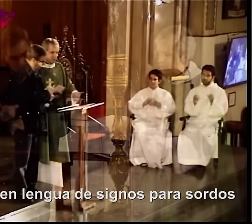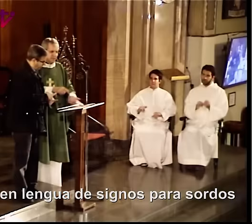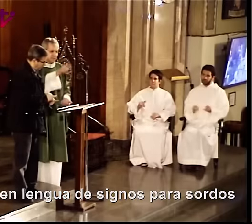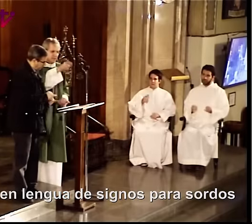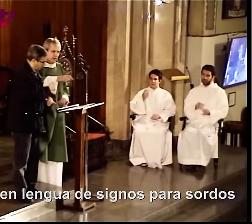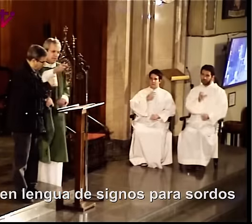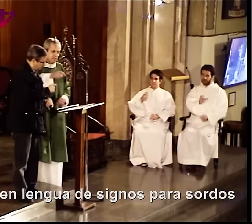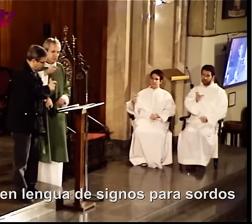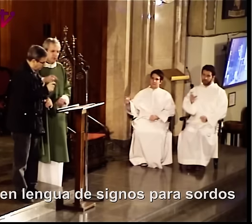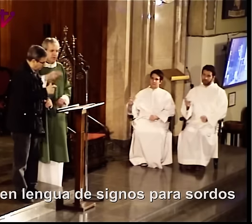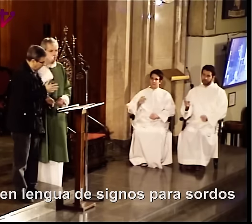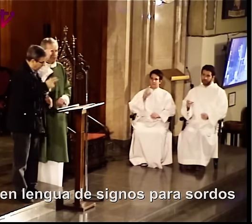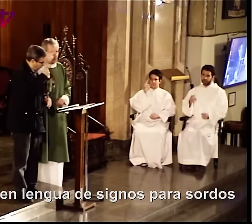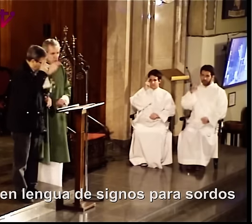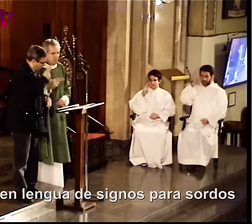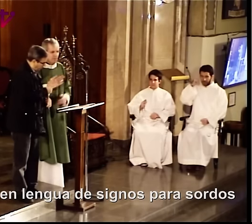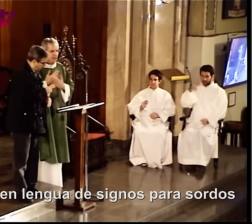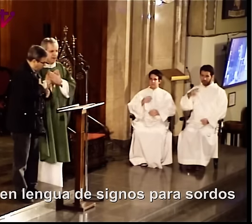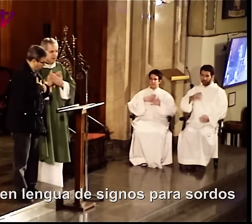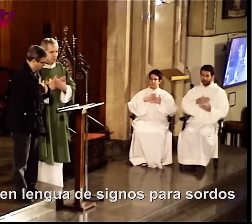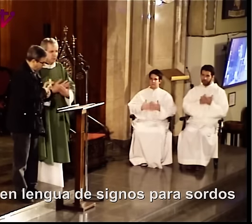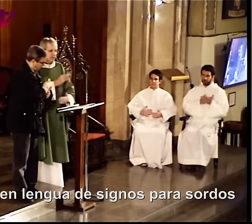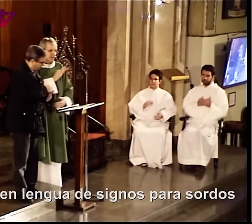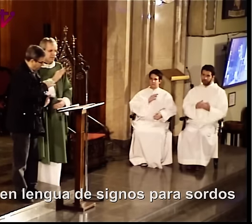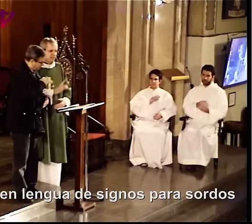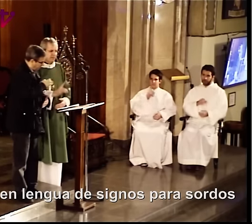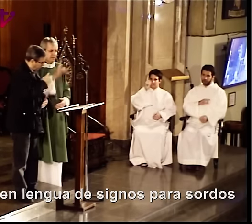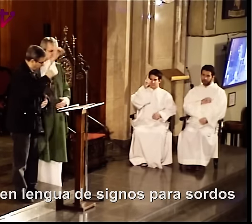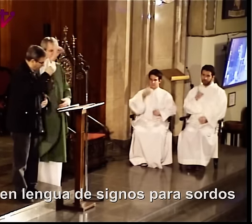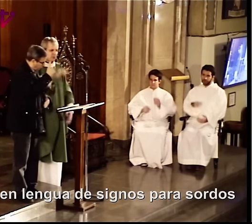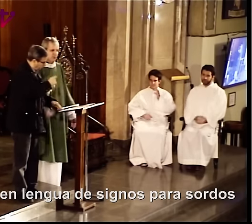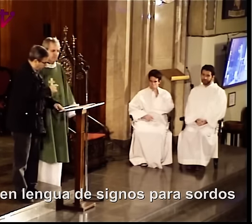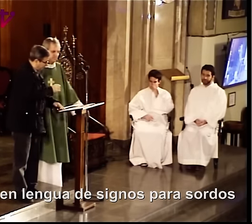Dichosas las personas que cumple la voluntad del Señor.